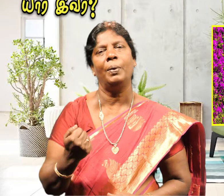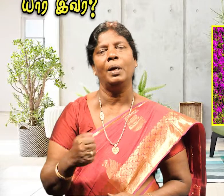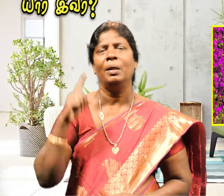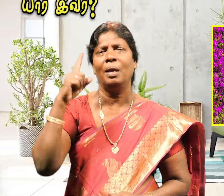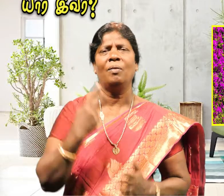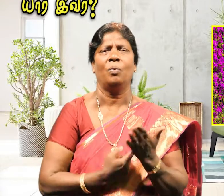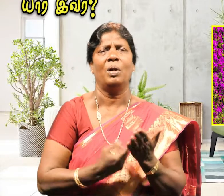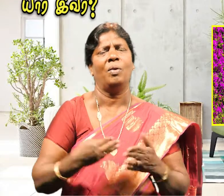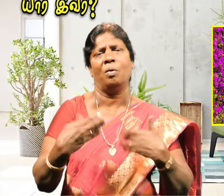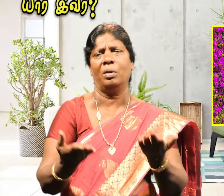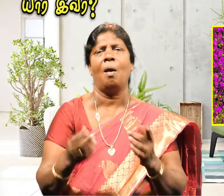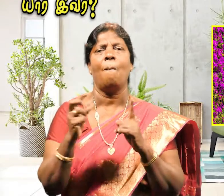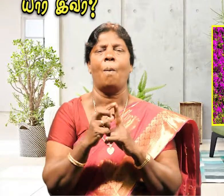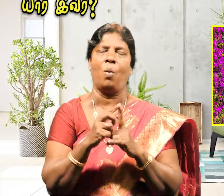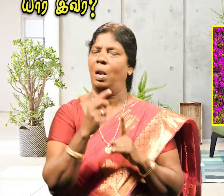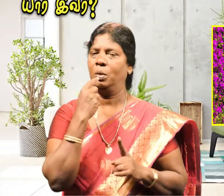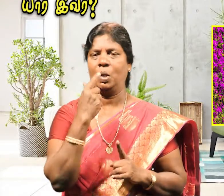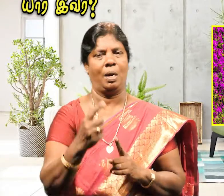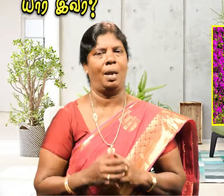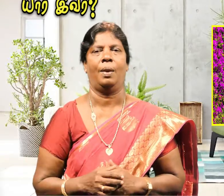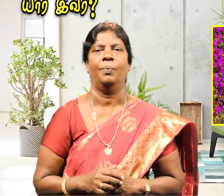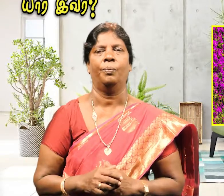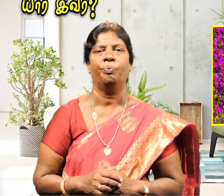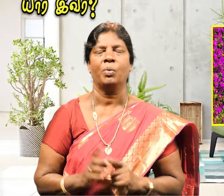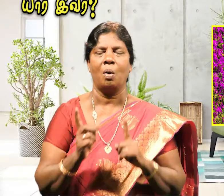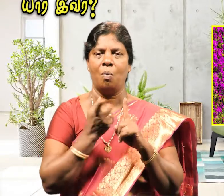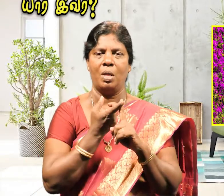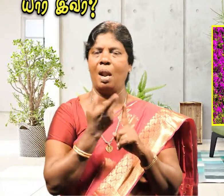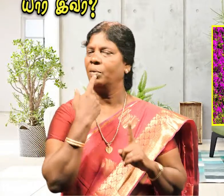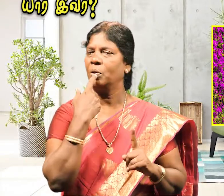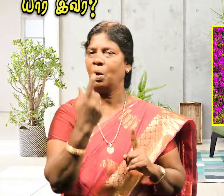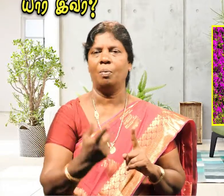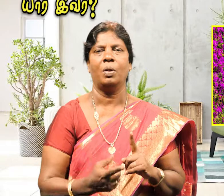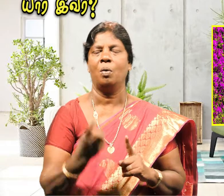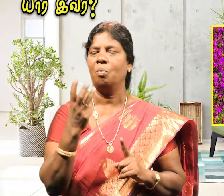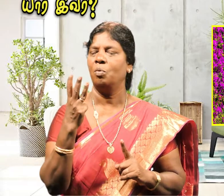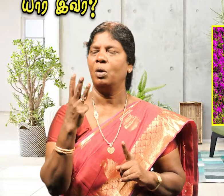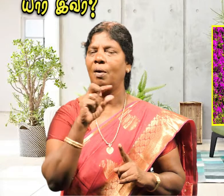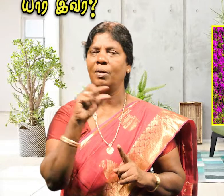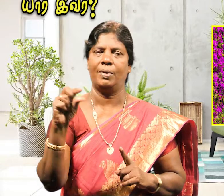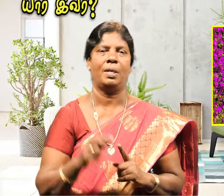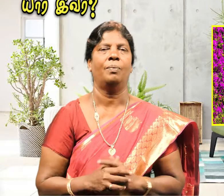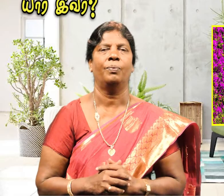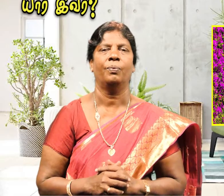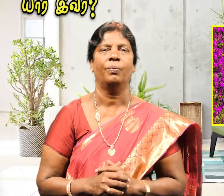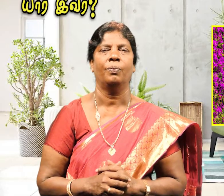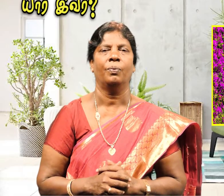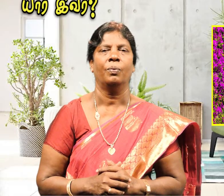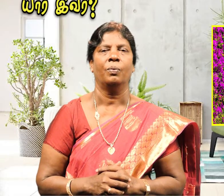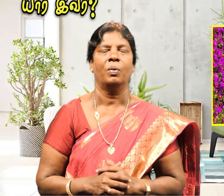எப்படி குறுக்கீடு செய்தார் பவுல் என்று சொல்லுகிறார் பாருங்கள். முதலாவது அவர் சொல்லுகிறார், மூன்றாவது